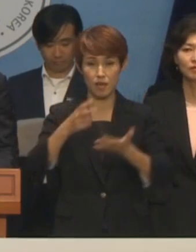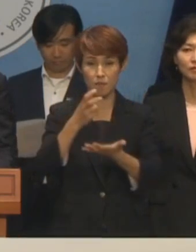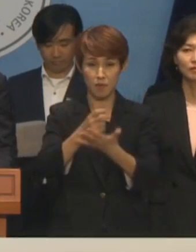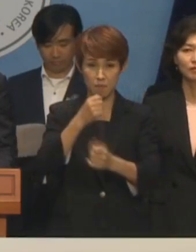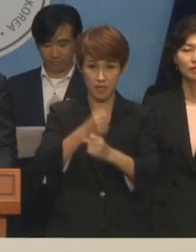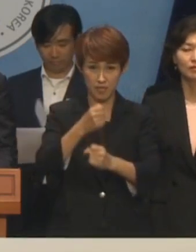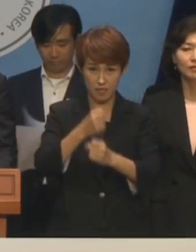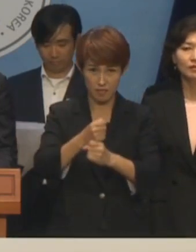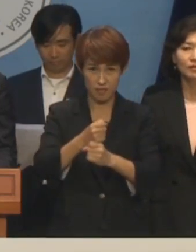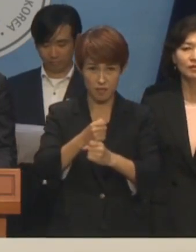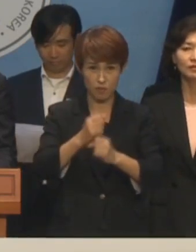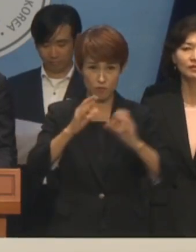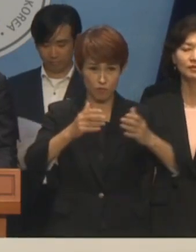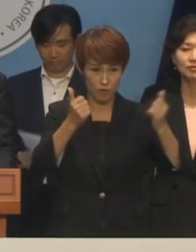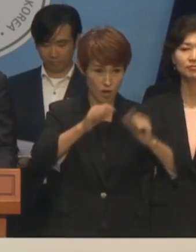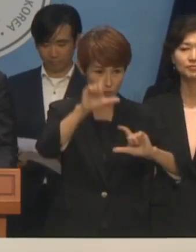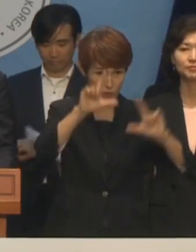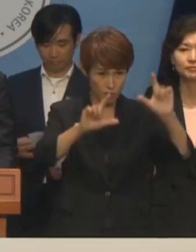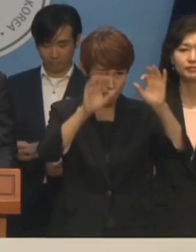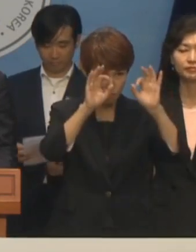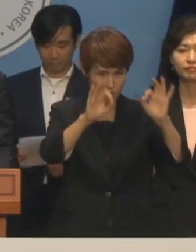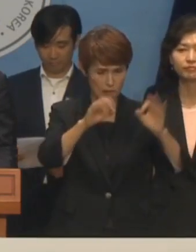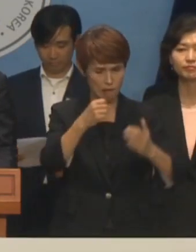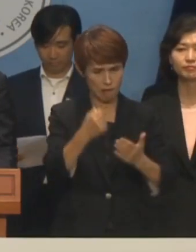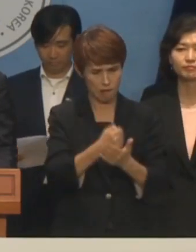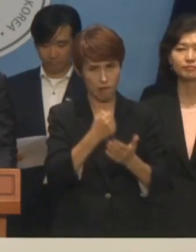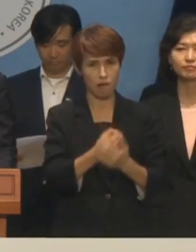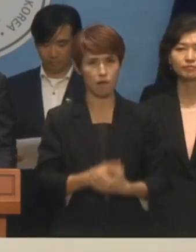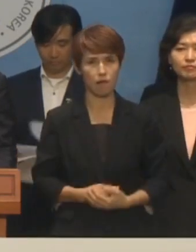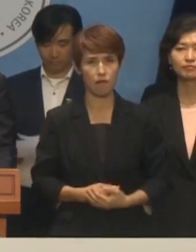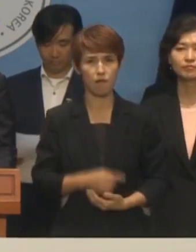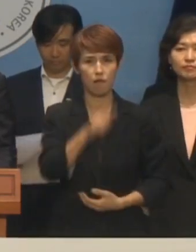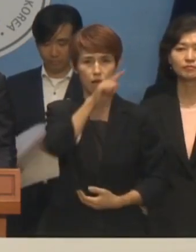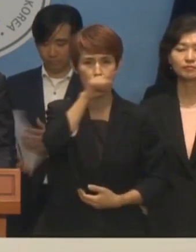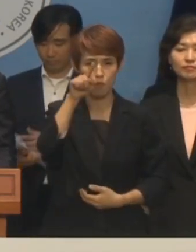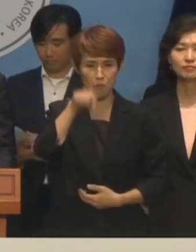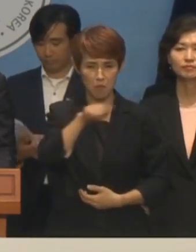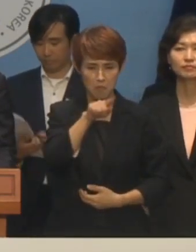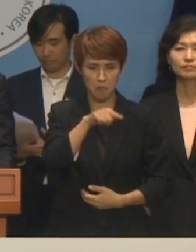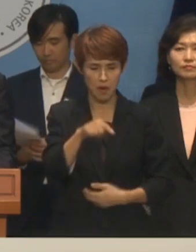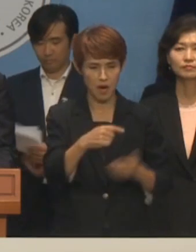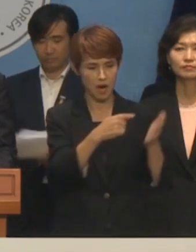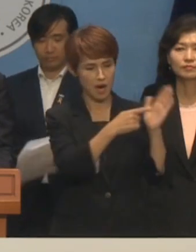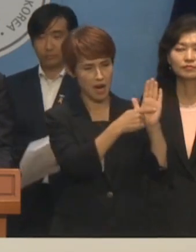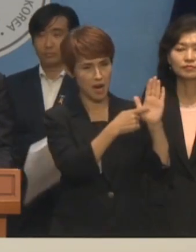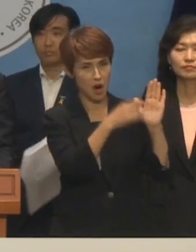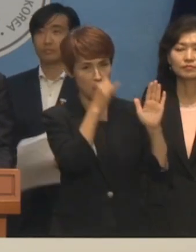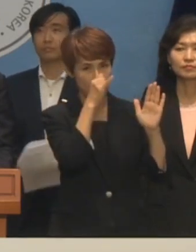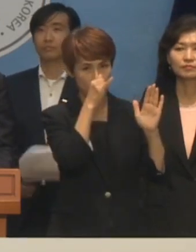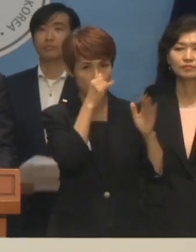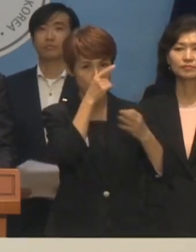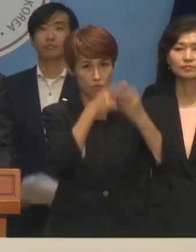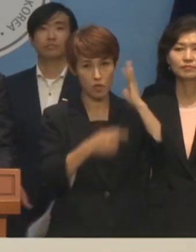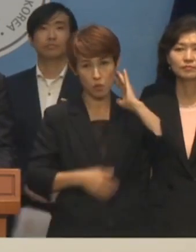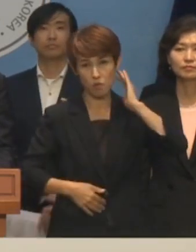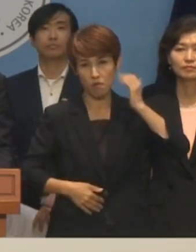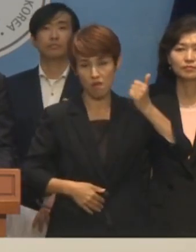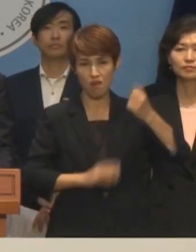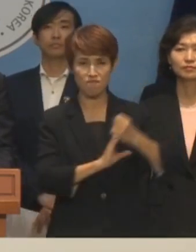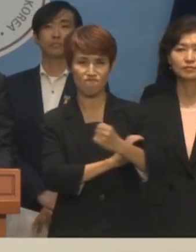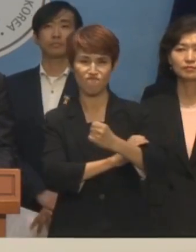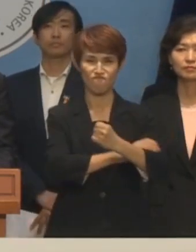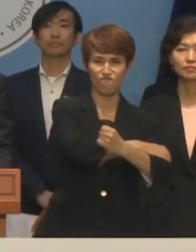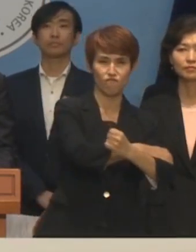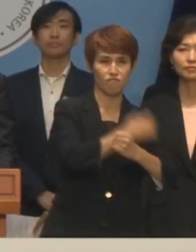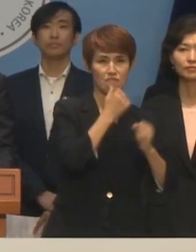현주소는 안타깝기만 합니다. 손바닥에 왕자를 쓰고 나타난 윤석열이라는 대통령의 제왕적 거부권에 막혀